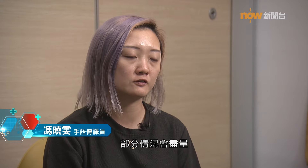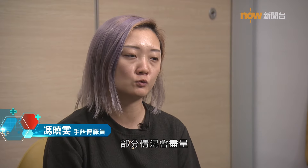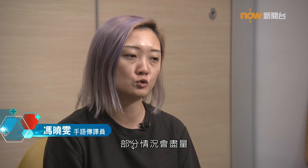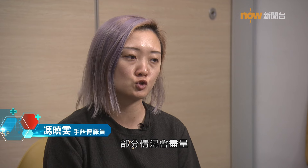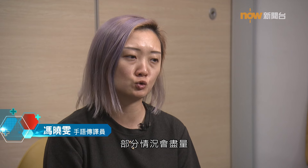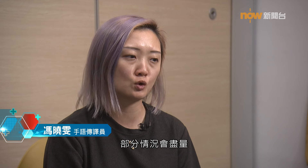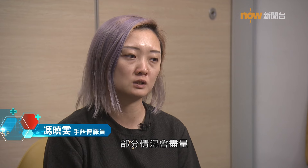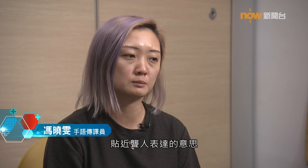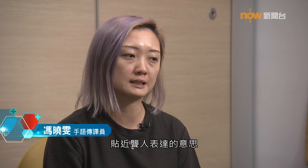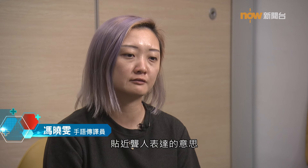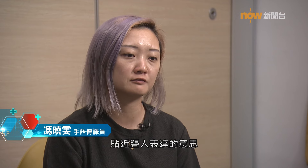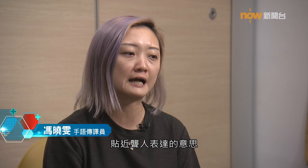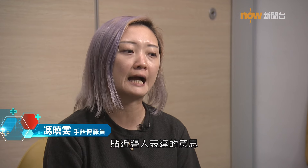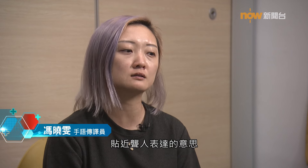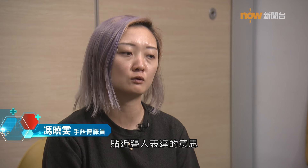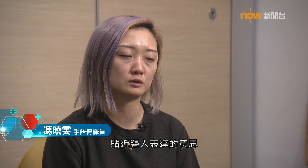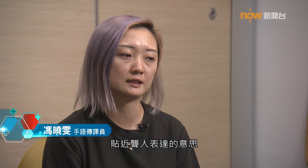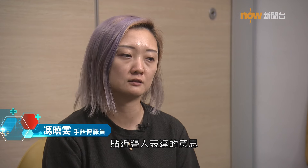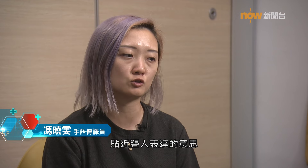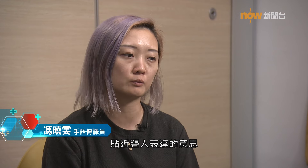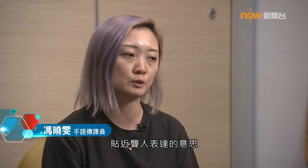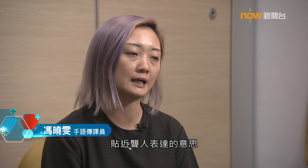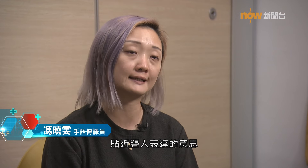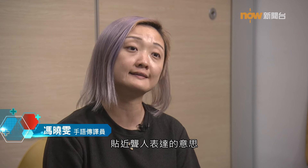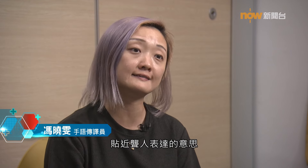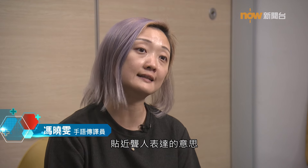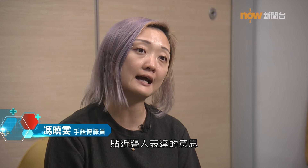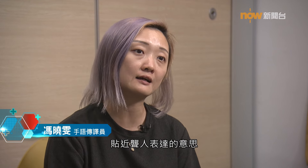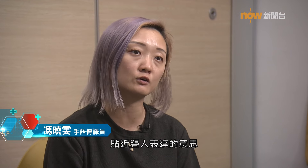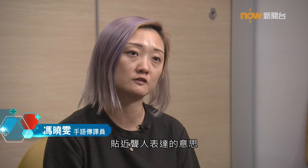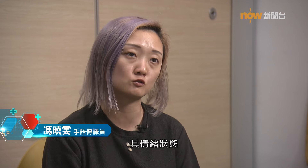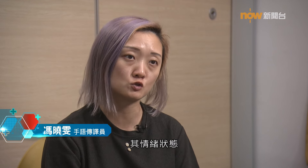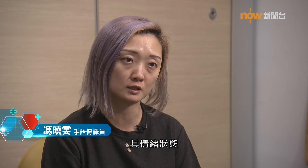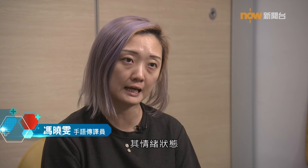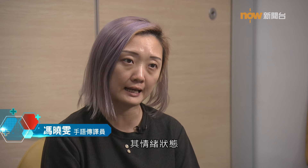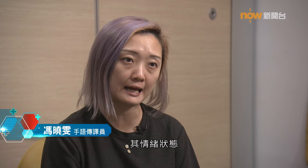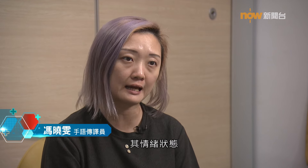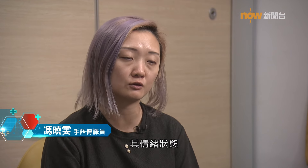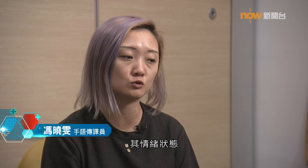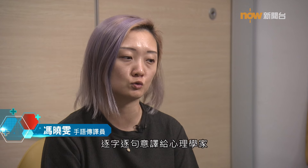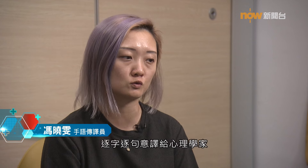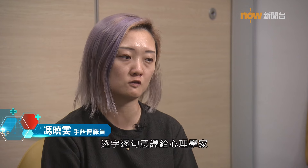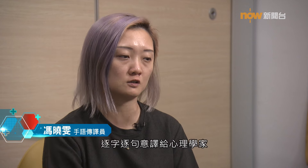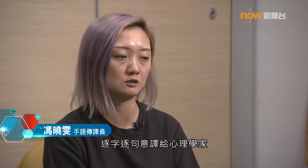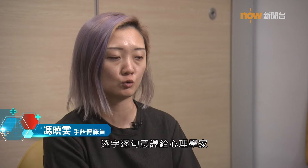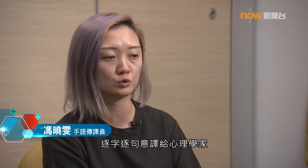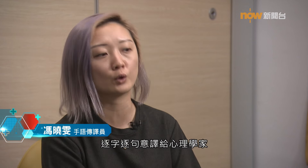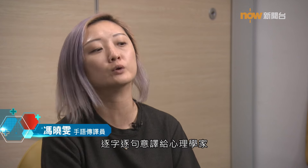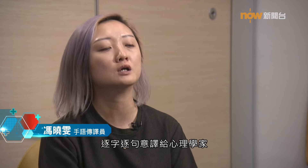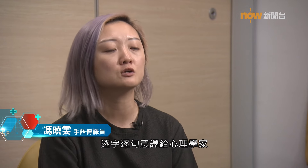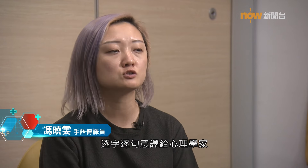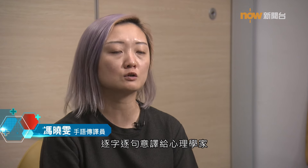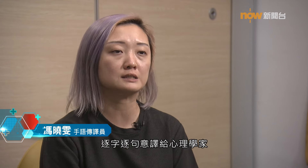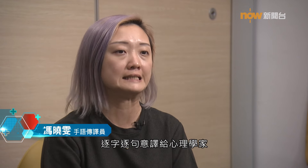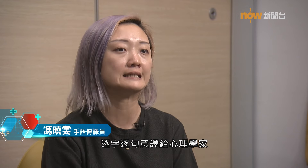都會盡量貼近翻聾人想表達嘅意思啦，佢嘅情緒狀態啦，去逐字逐句將佢意譯